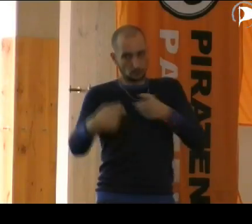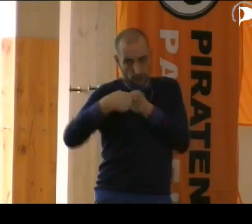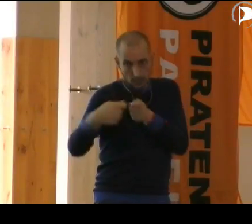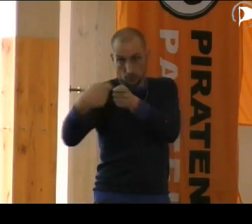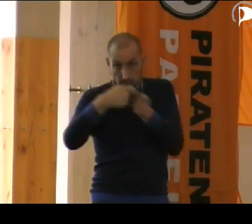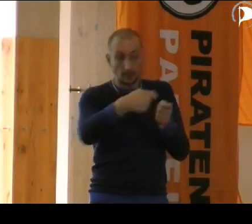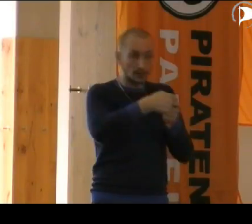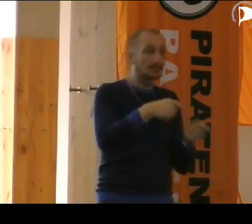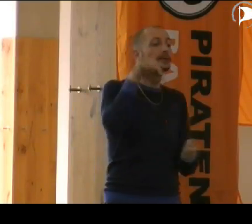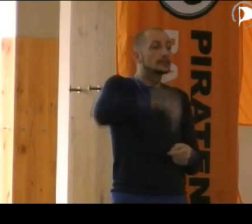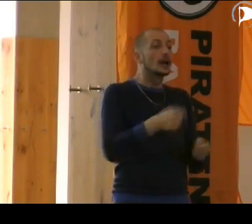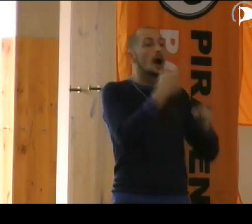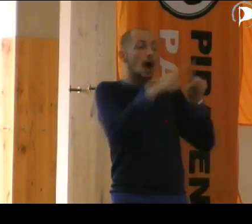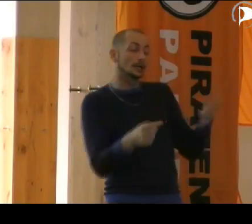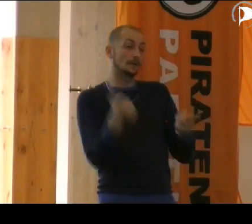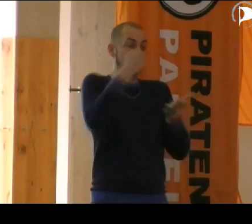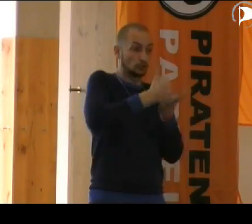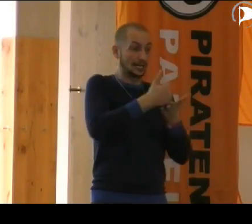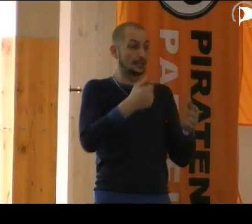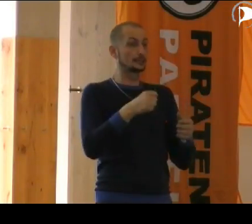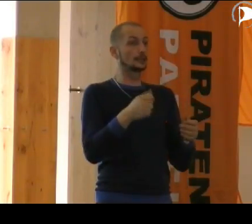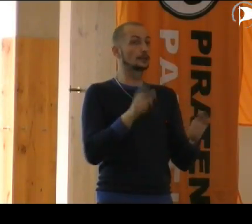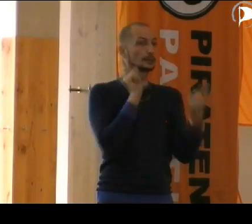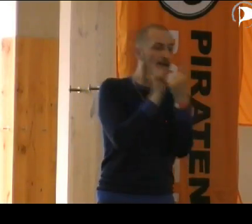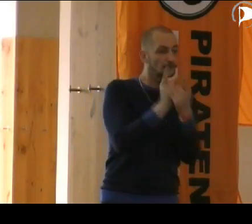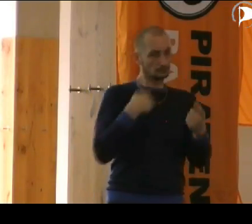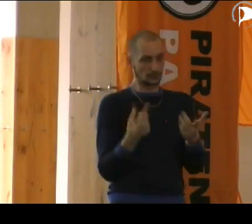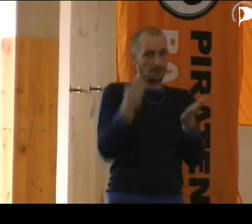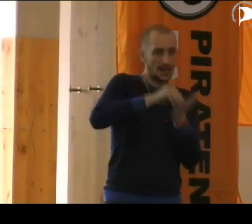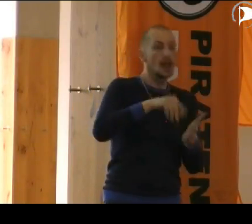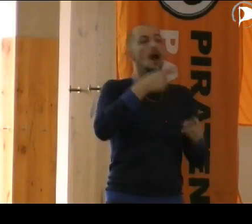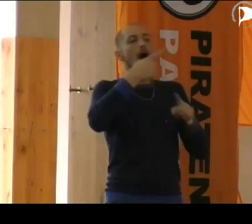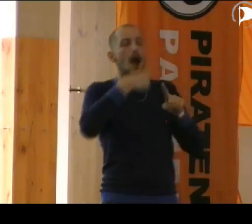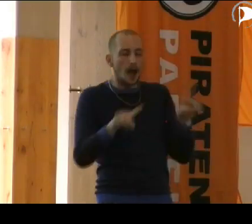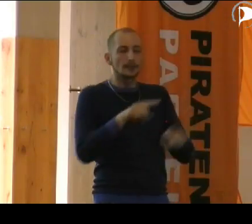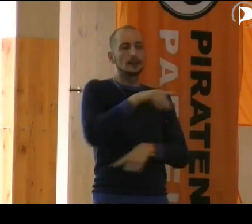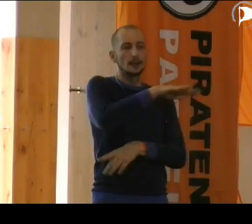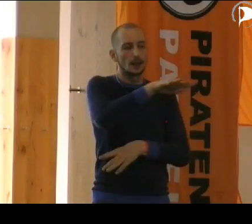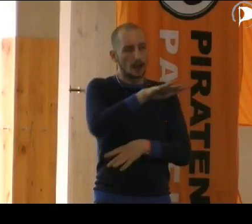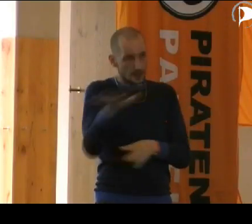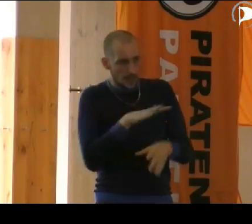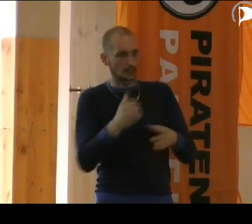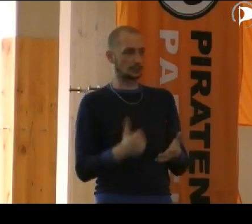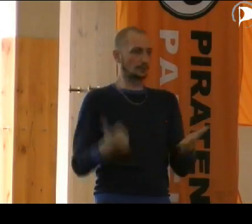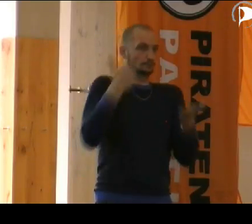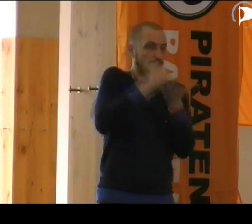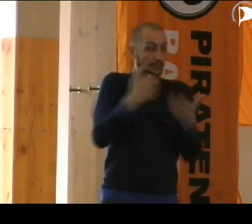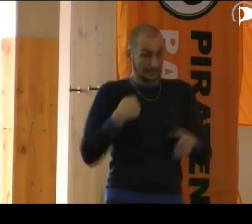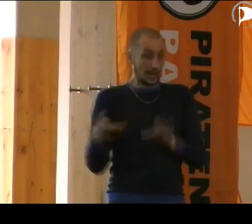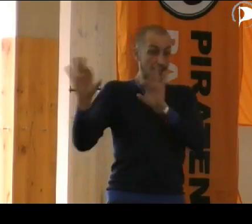nahezu allen vorstandssitzungen teilgenommen ich kann dir selbst mal ein land ist vorstand geleitet daneben habe ich